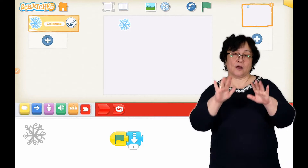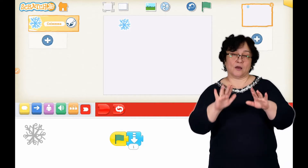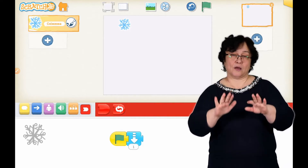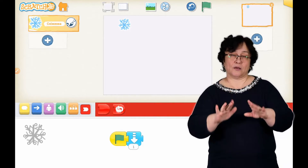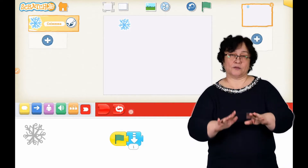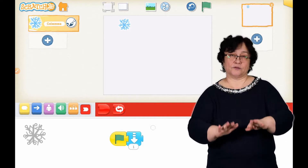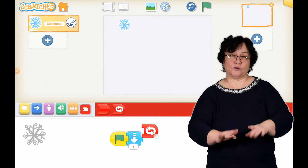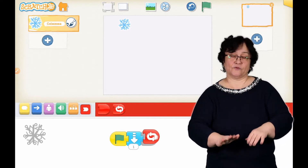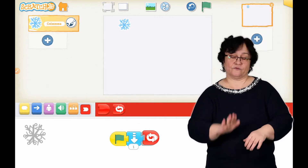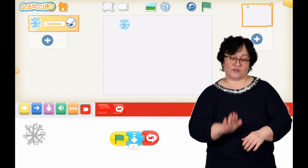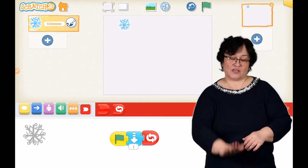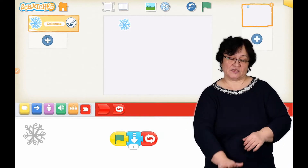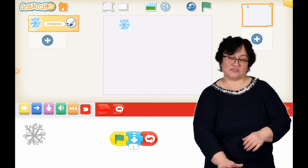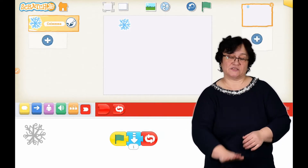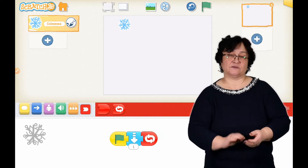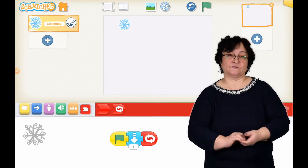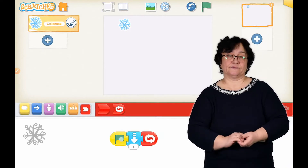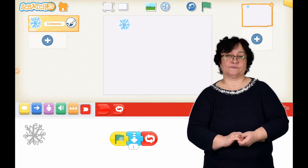Падають вниз.